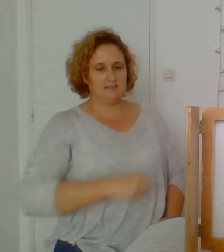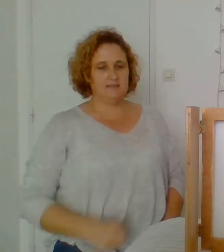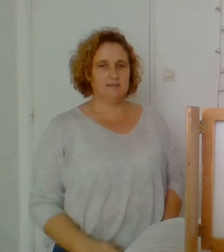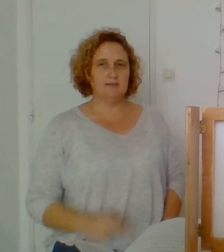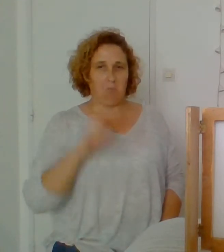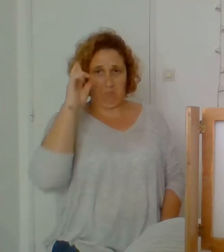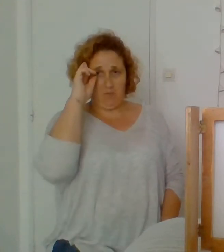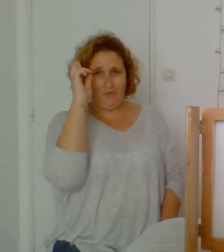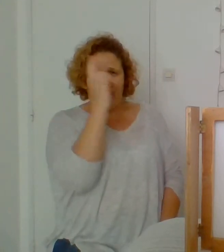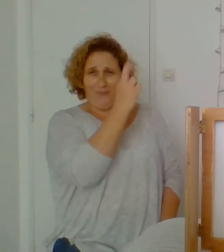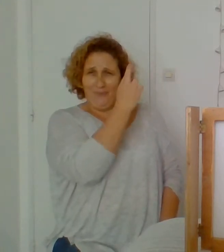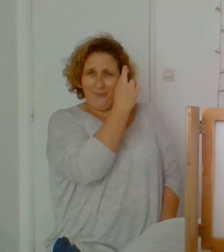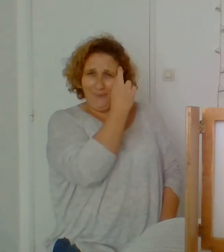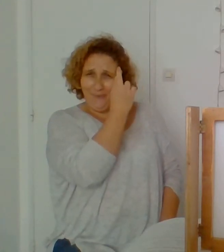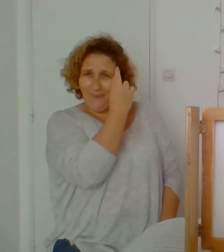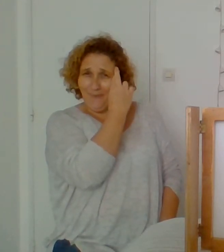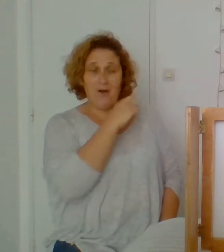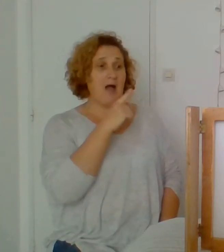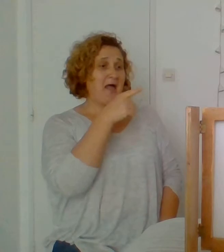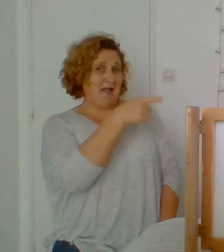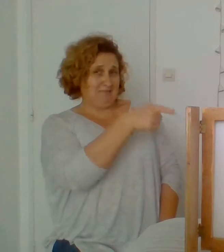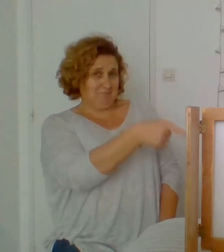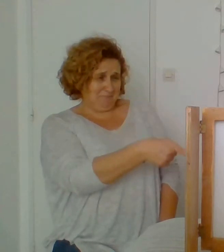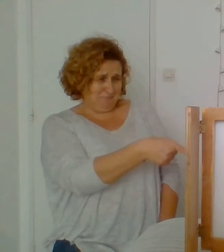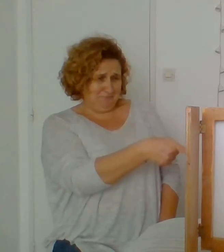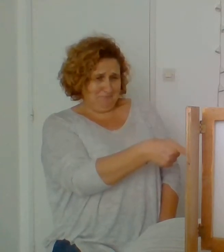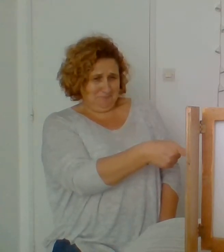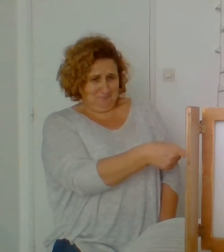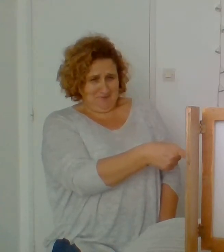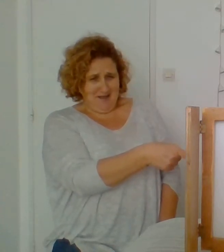le roi